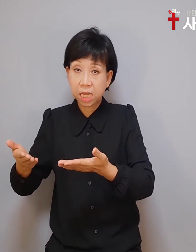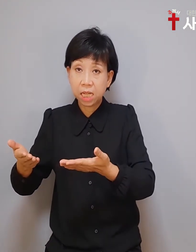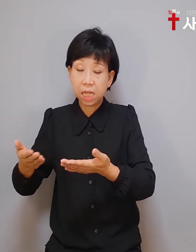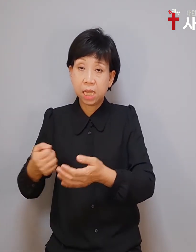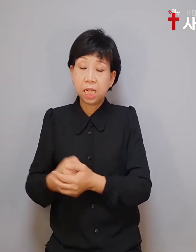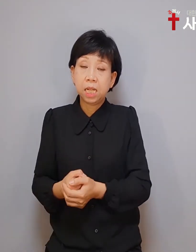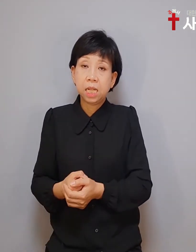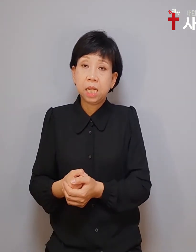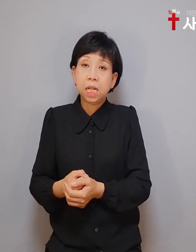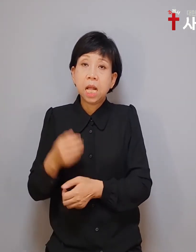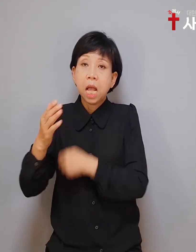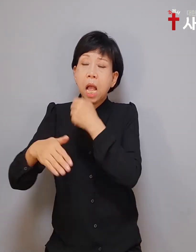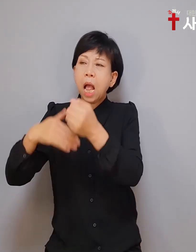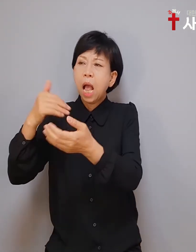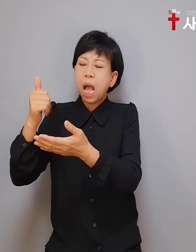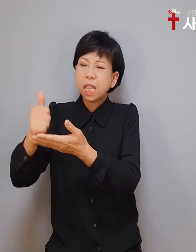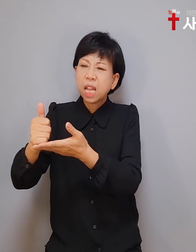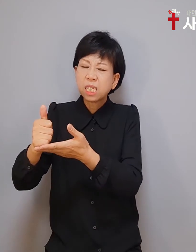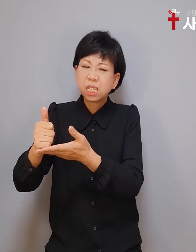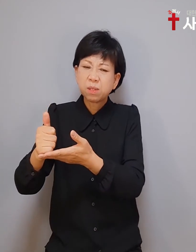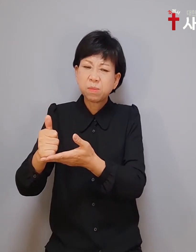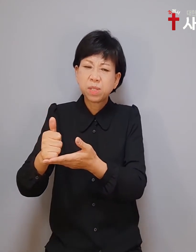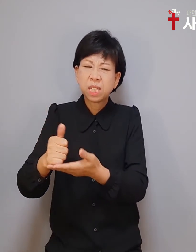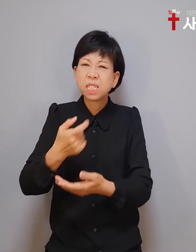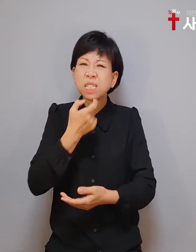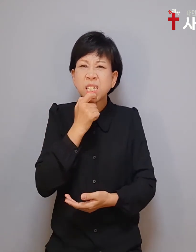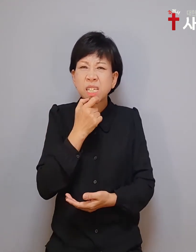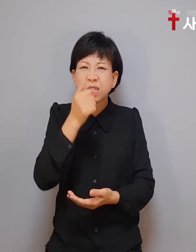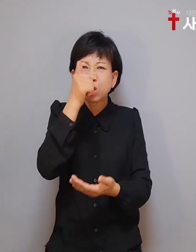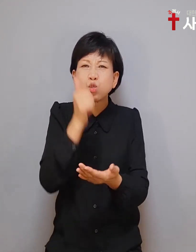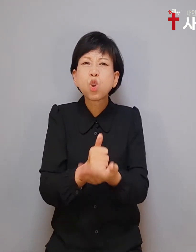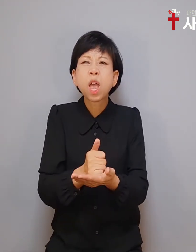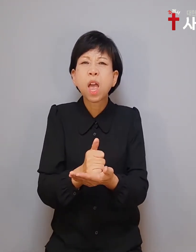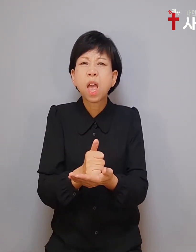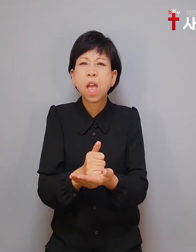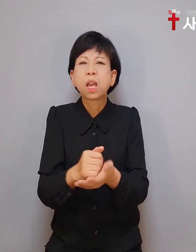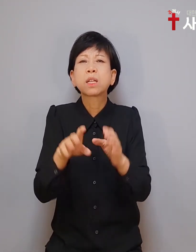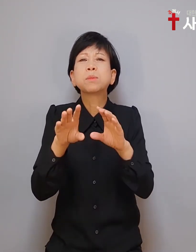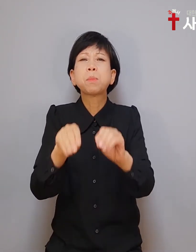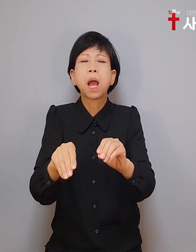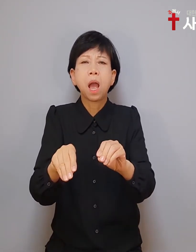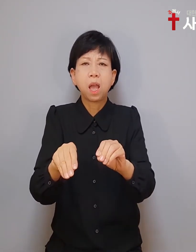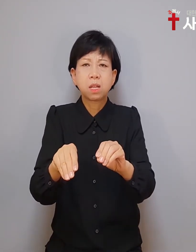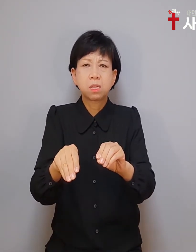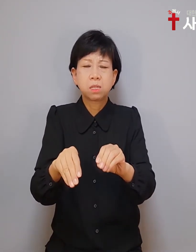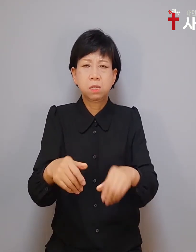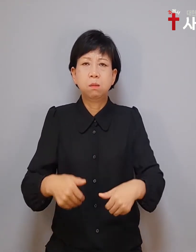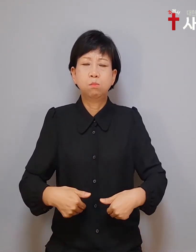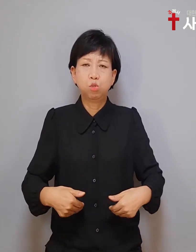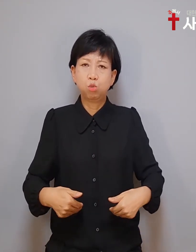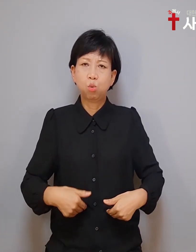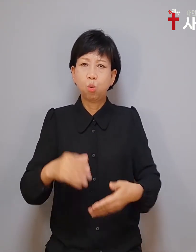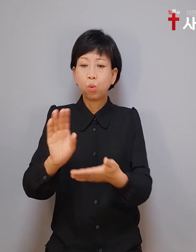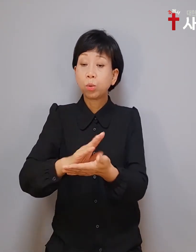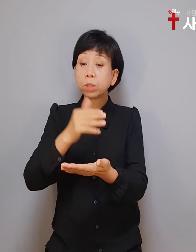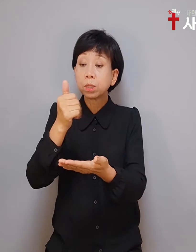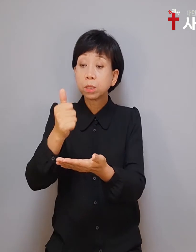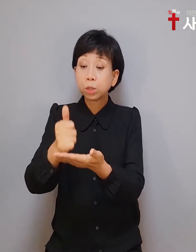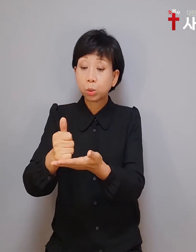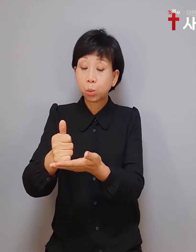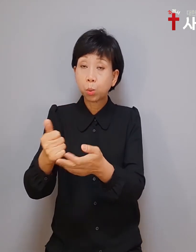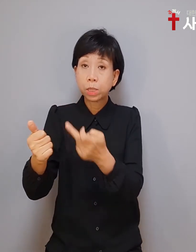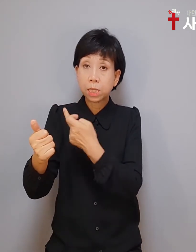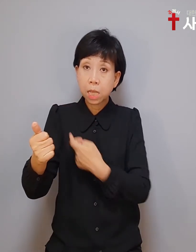죄를 짓지 말아라, 죄를 그쳐야 된다, 이런 말씀인 거죠. 그렇게 그리스도의 제자가 마귀와 맞서